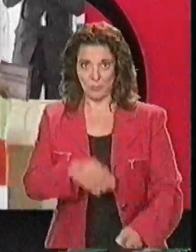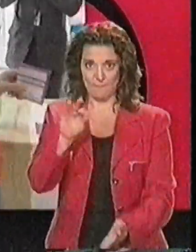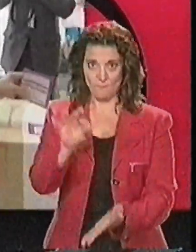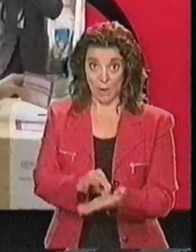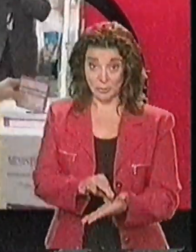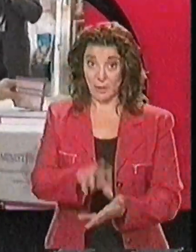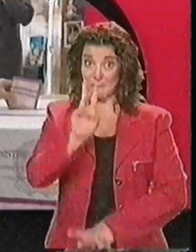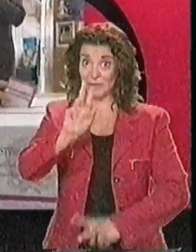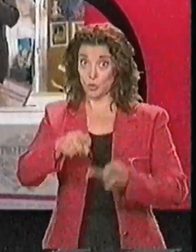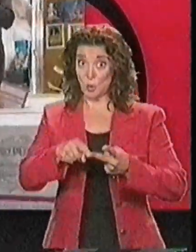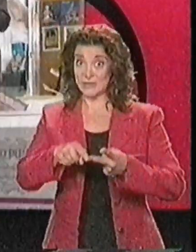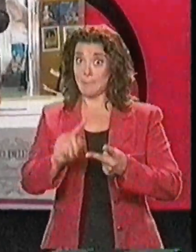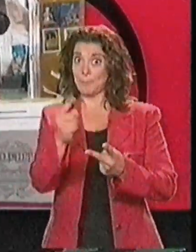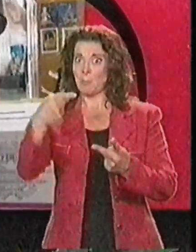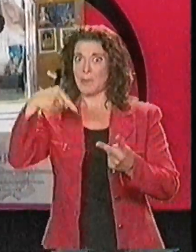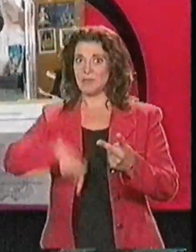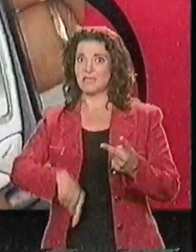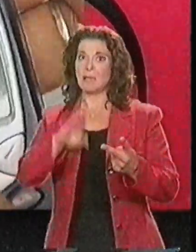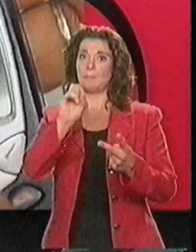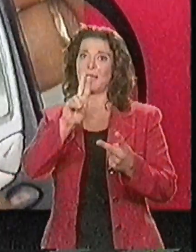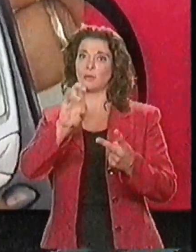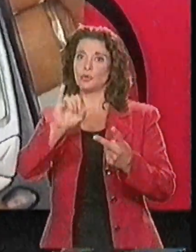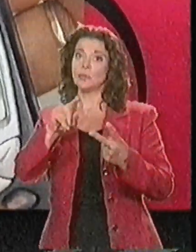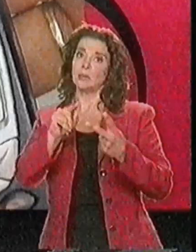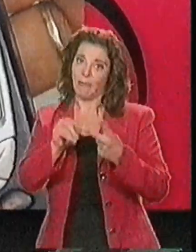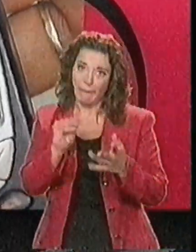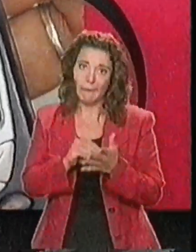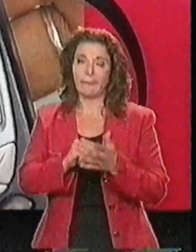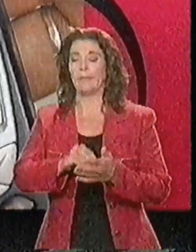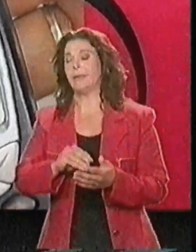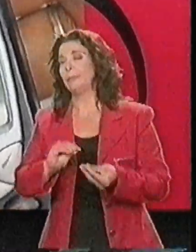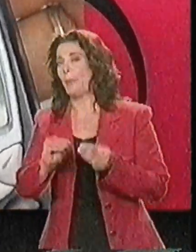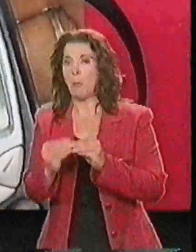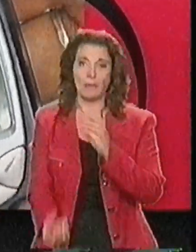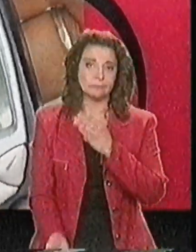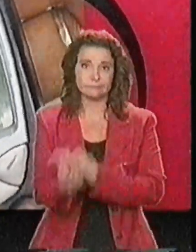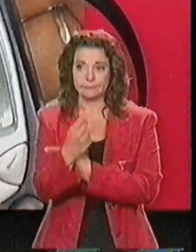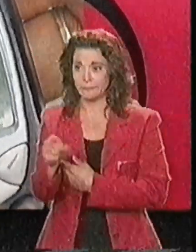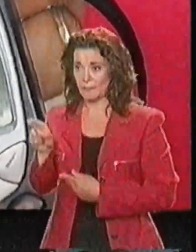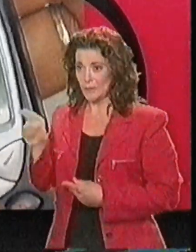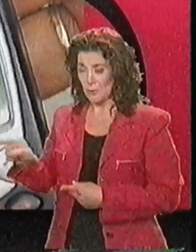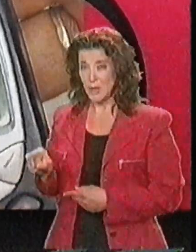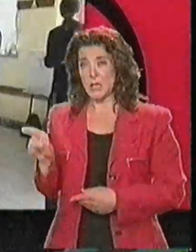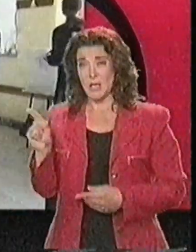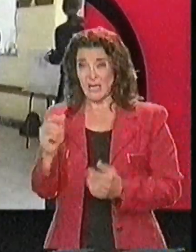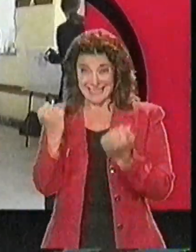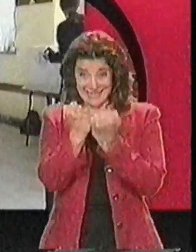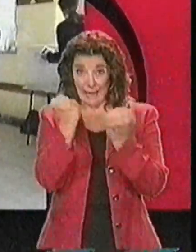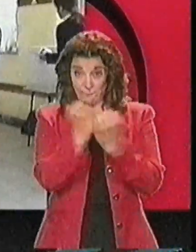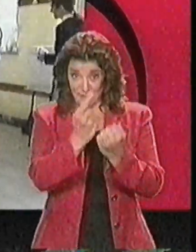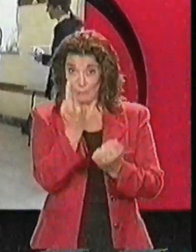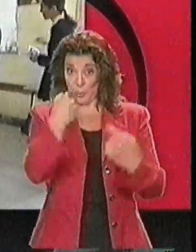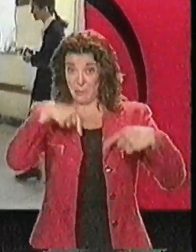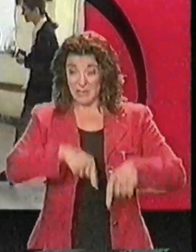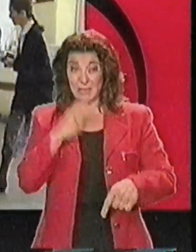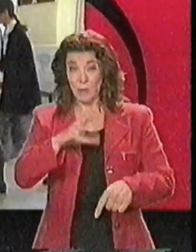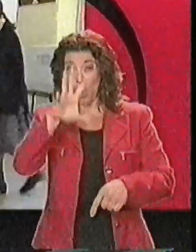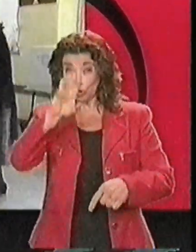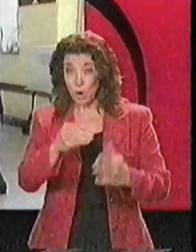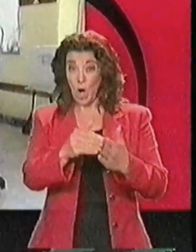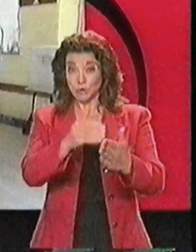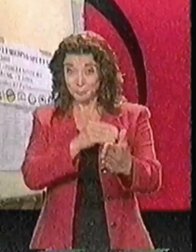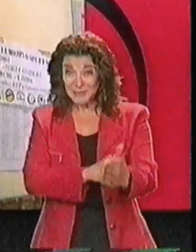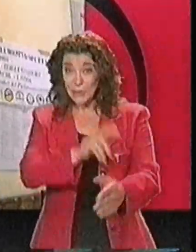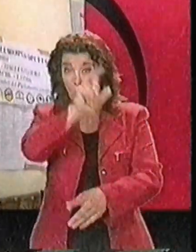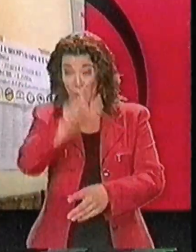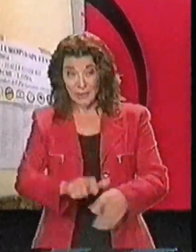ministre, Silvio Berlusconi, qui une nouvelle fois a créé la polémique. Ses services ont envoyé plus de 30 millions de SMS pour rappeler aux Italiens la date